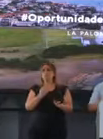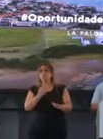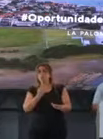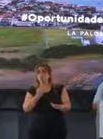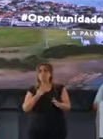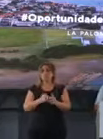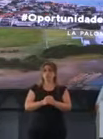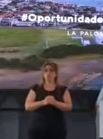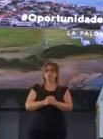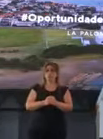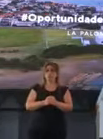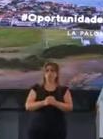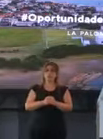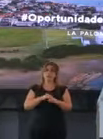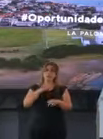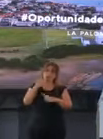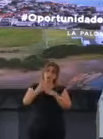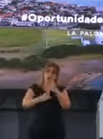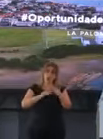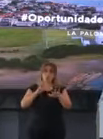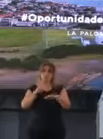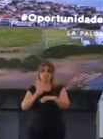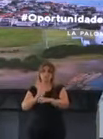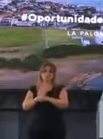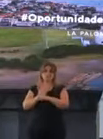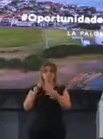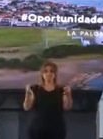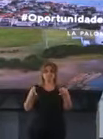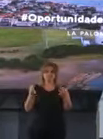político, de algunos intelectuales y de la academia,